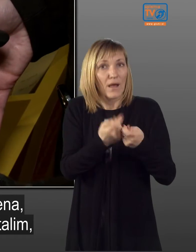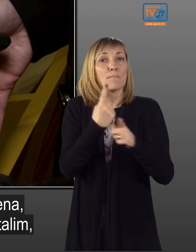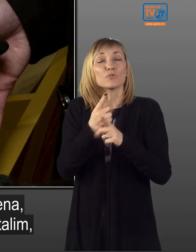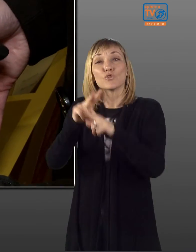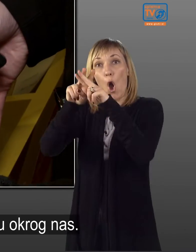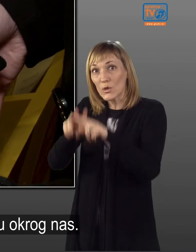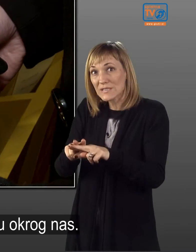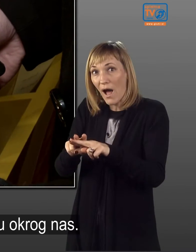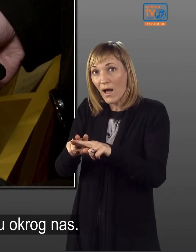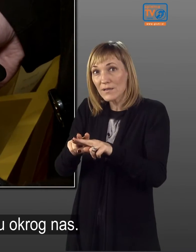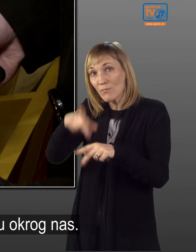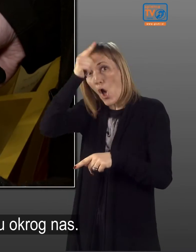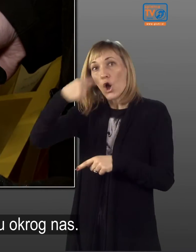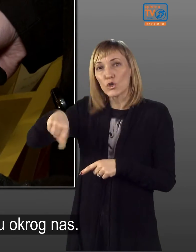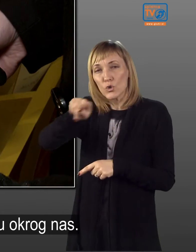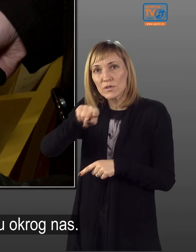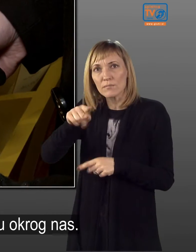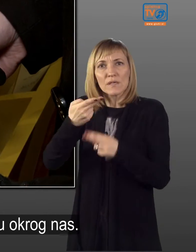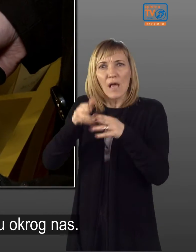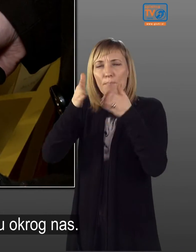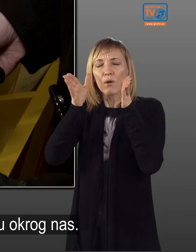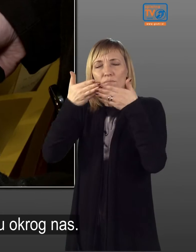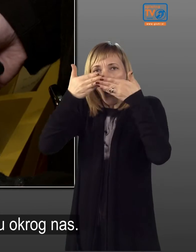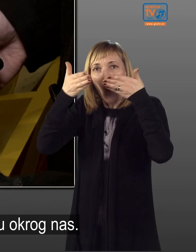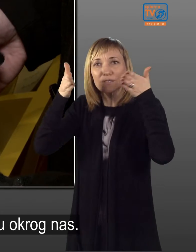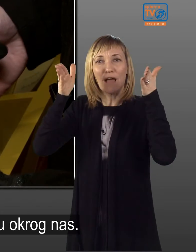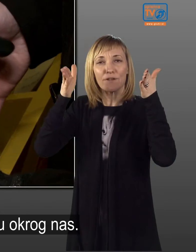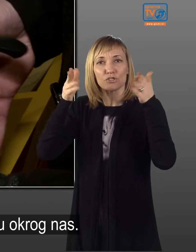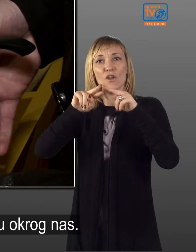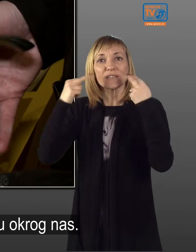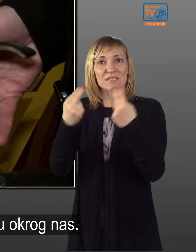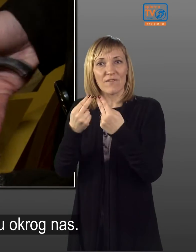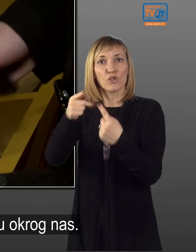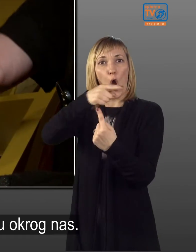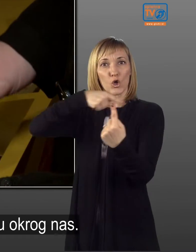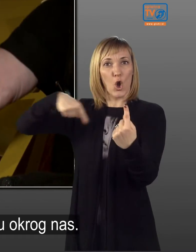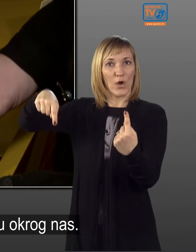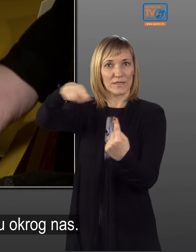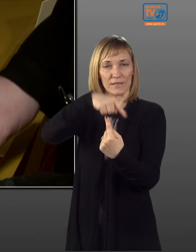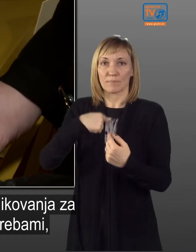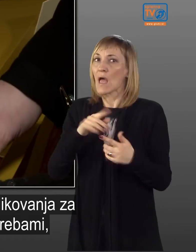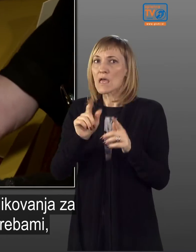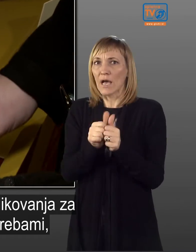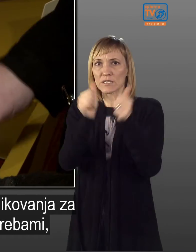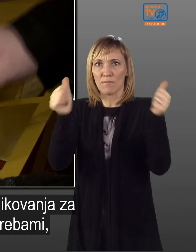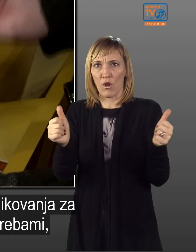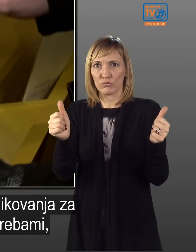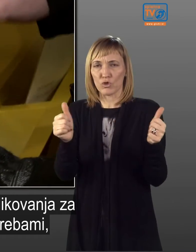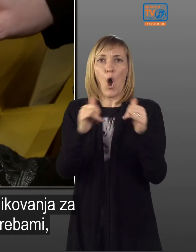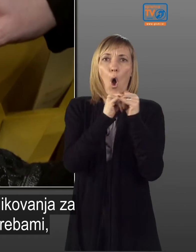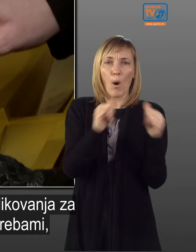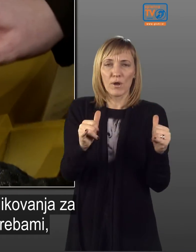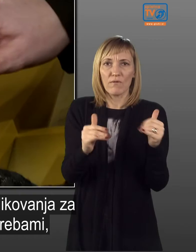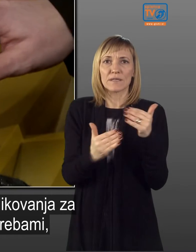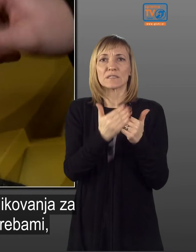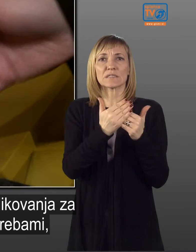vsem ostalim, ki pač se ozaveščamo o svetu okrog nas. Jaz ne ločim oblikovanja